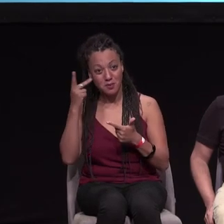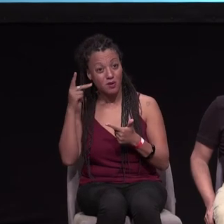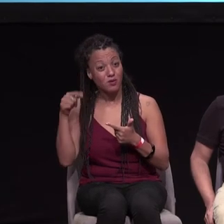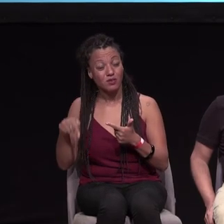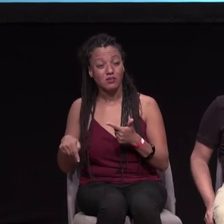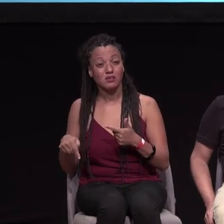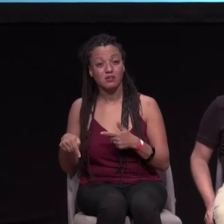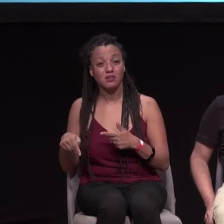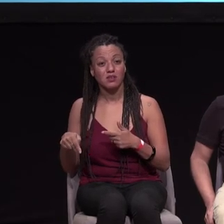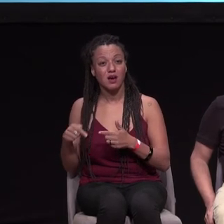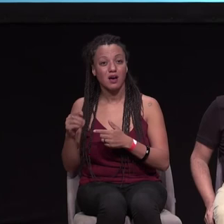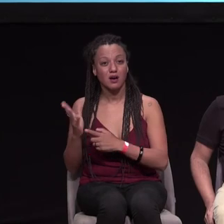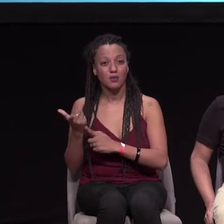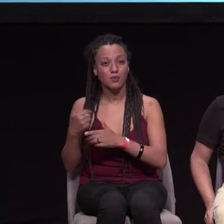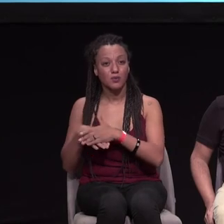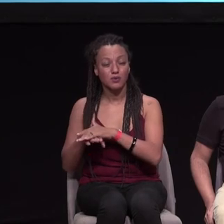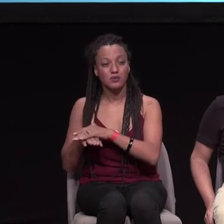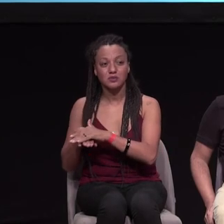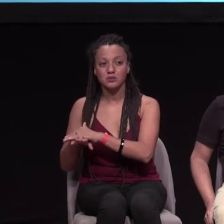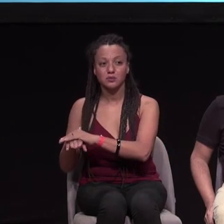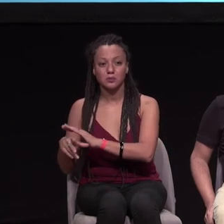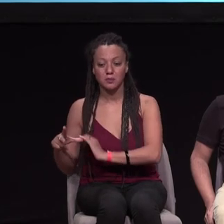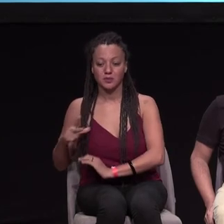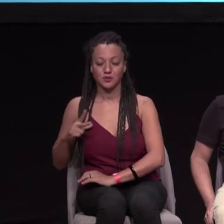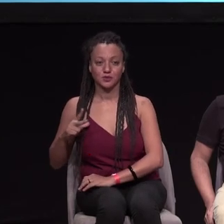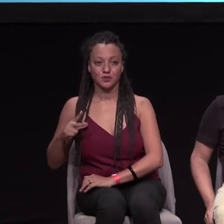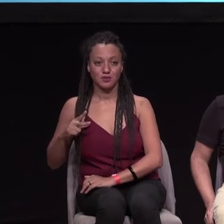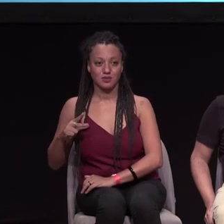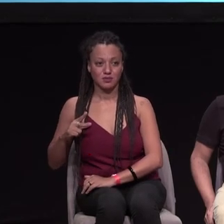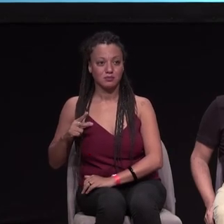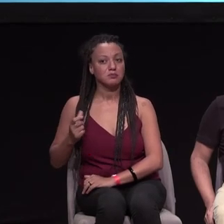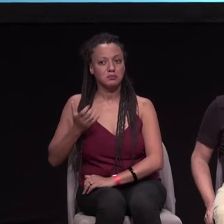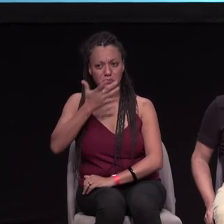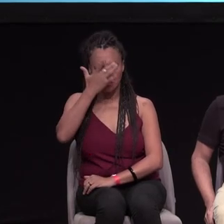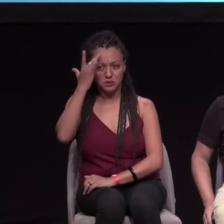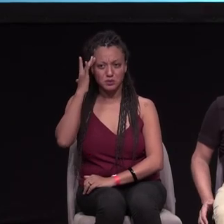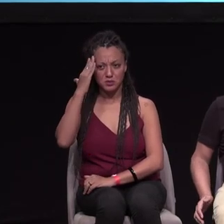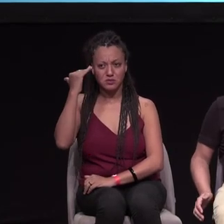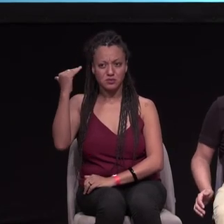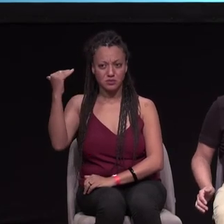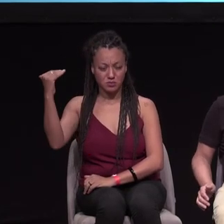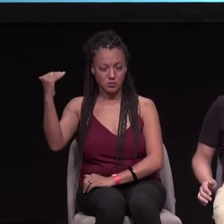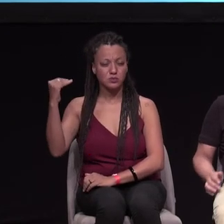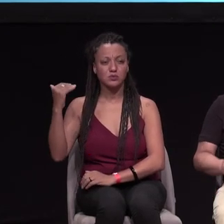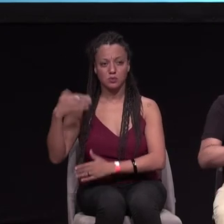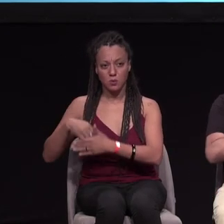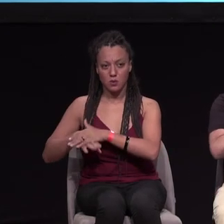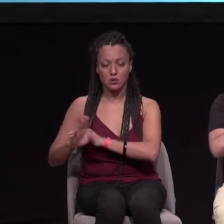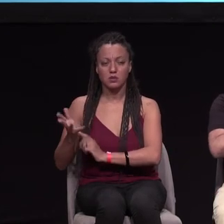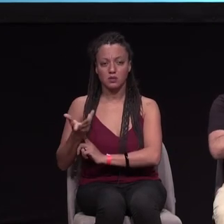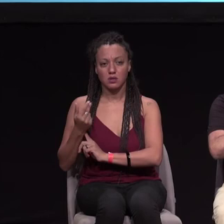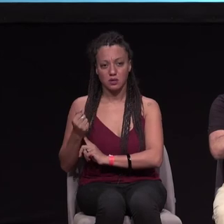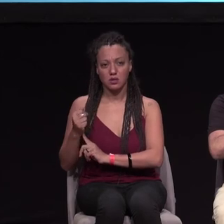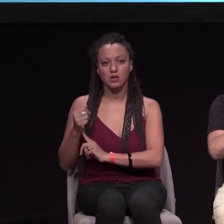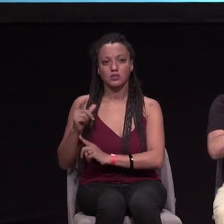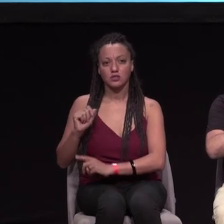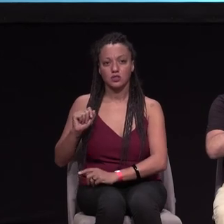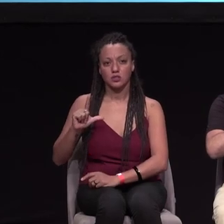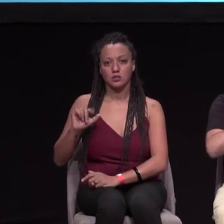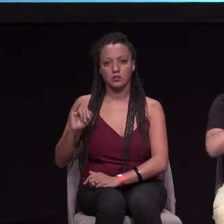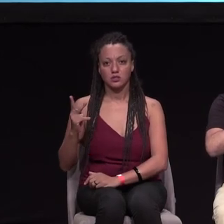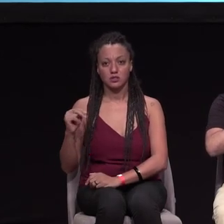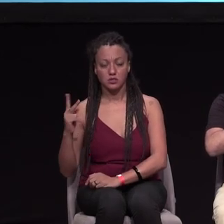a acção as coleções particulares a gente tem grandes colecionadores de imagens de funcionar de menor porte